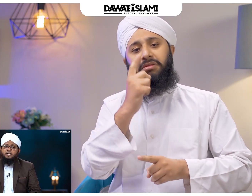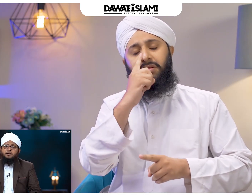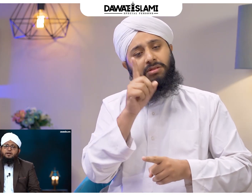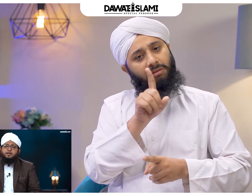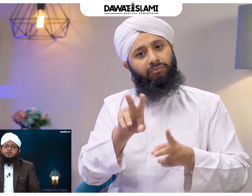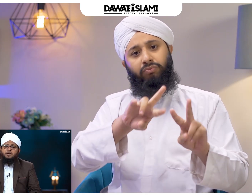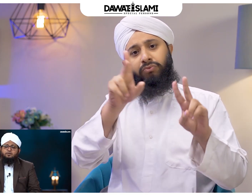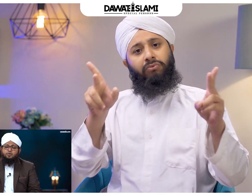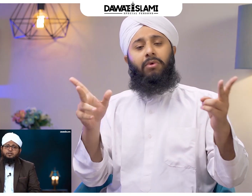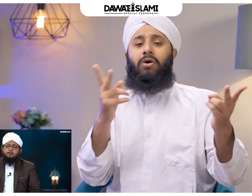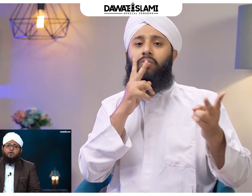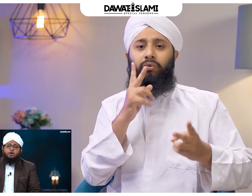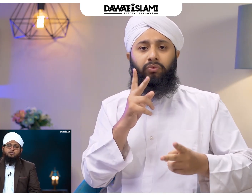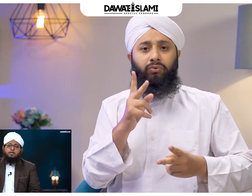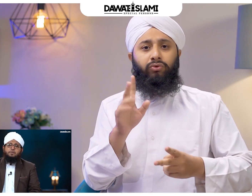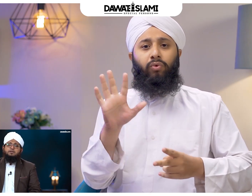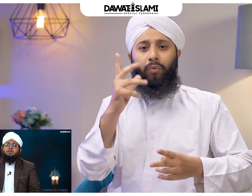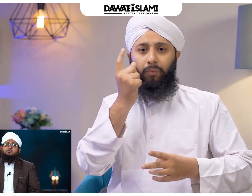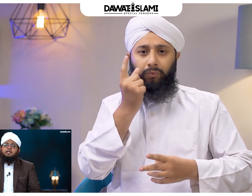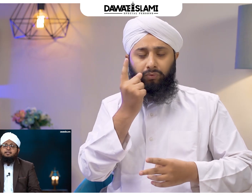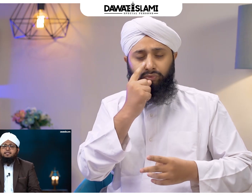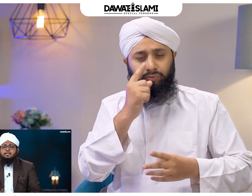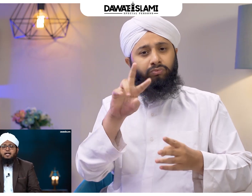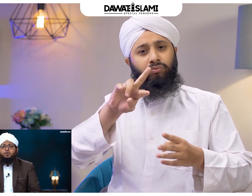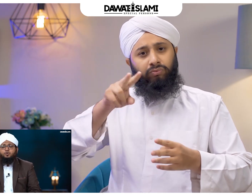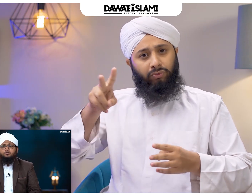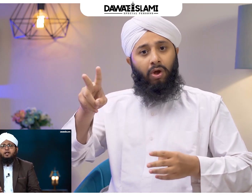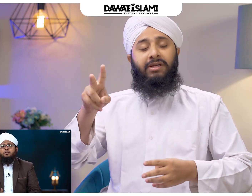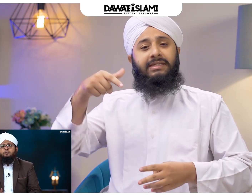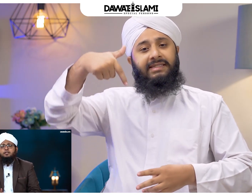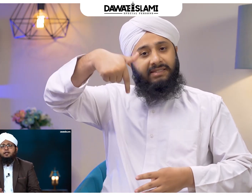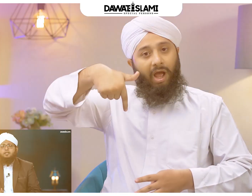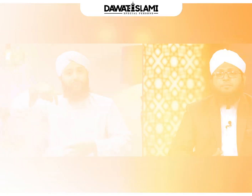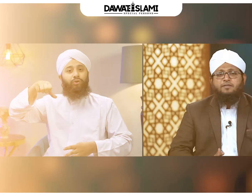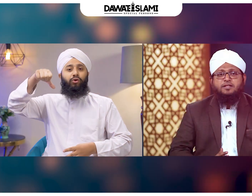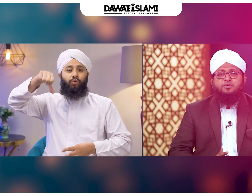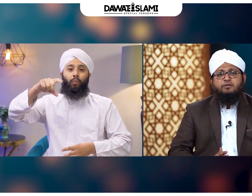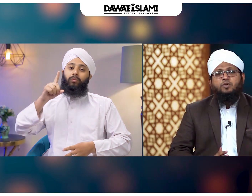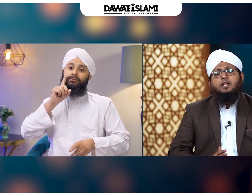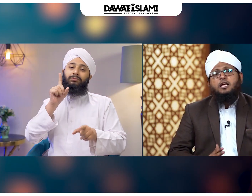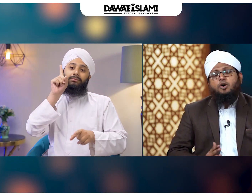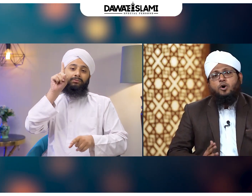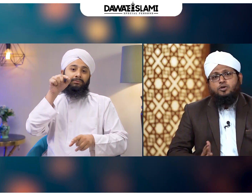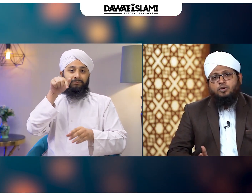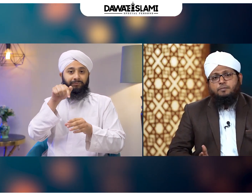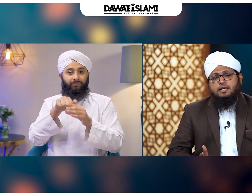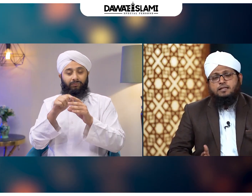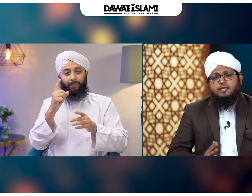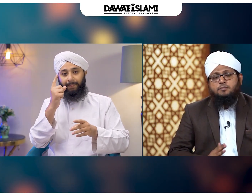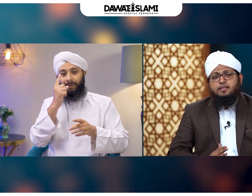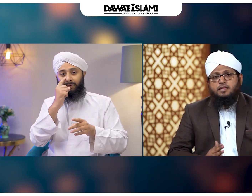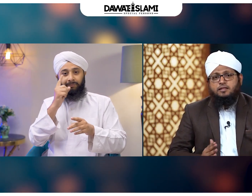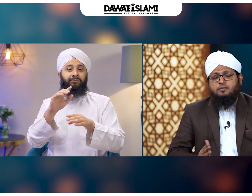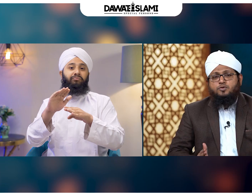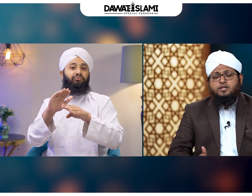जो है वो हक़ परवरिश जो है वो मुख्तलिफ़ औरतों के पास जो है वो जाता है। 7 और 9 साल की उम्र तक हक़ परवरिश जो है वो औरतों के पास